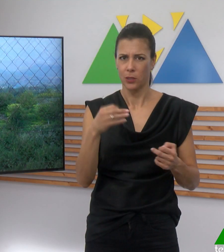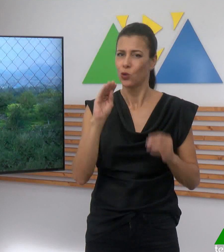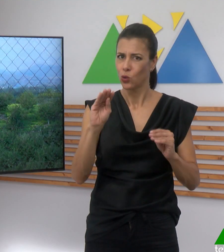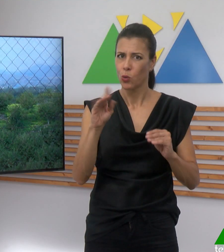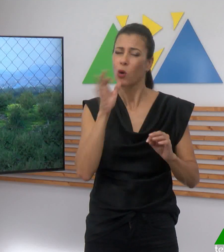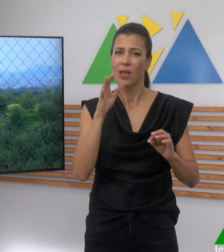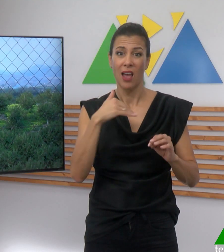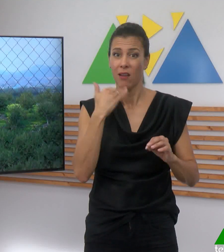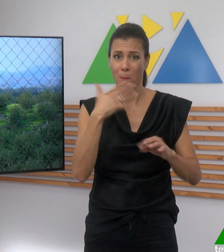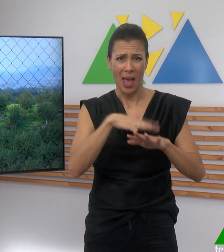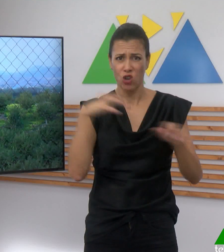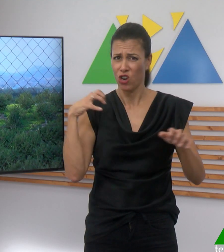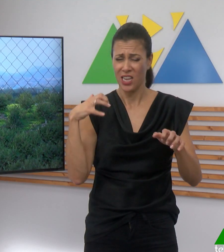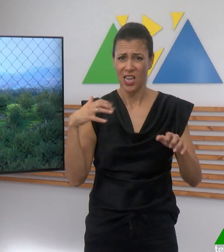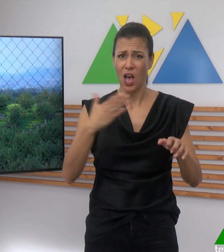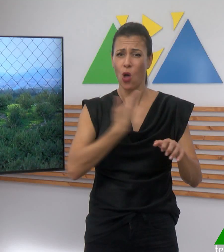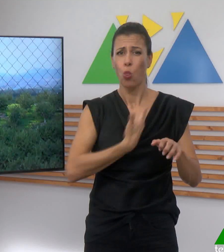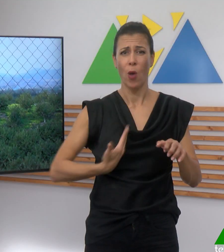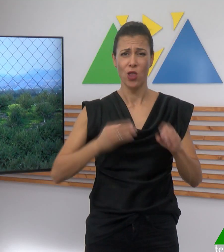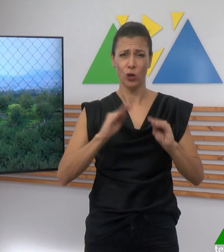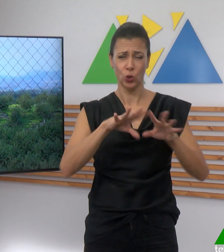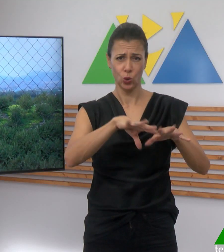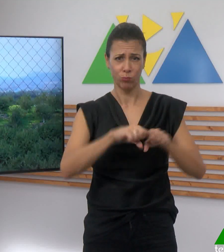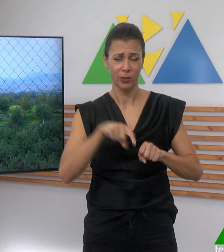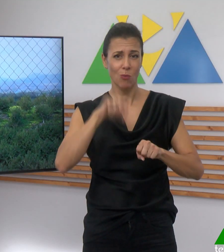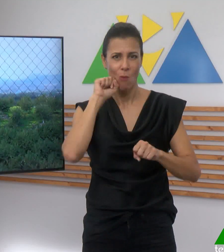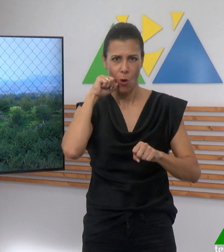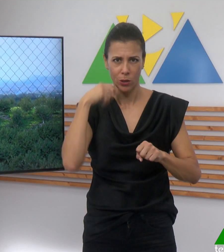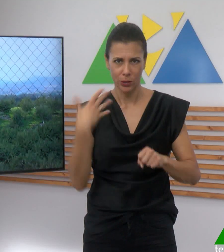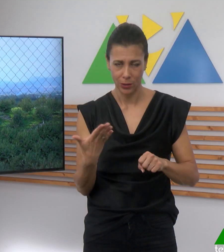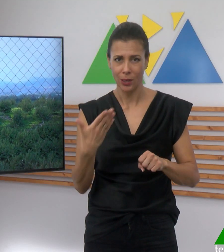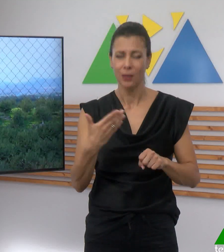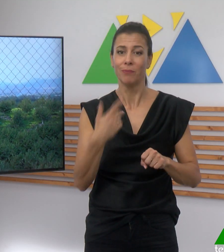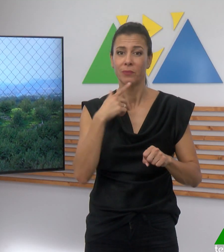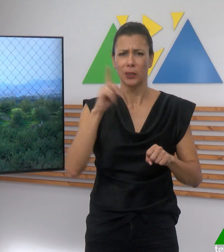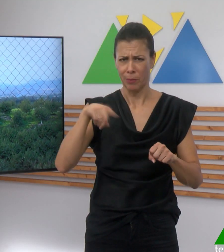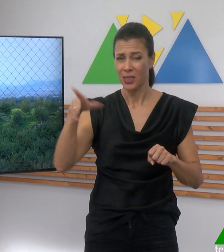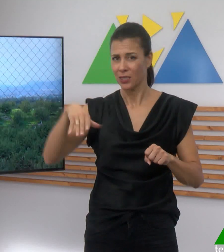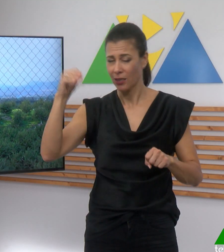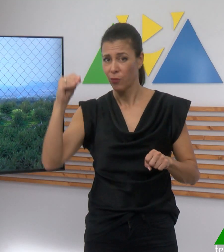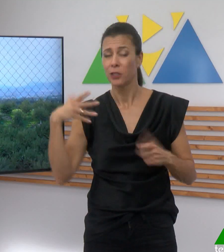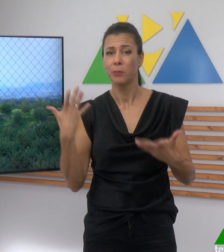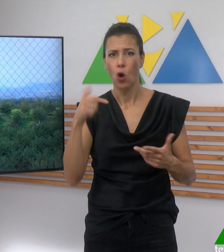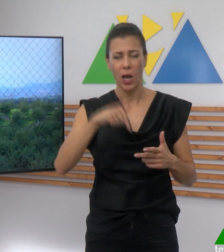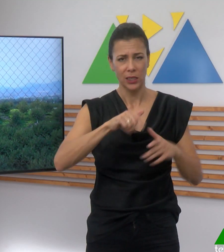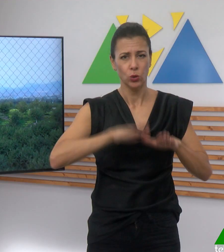motriz en aquella época conquistador de motriz salobreña de motril y aquí estuvo el molino de